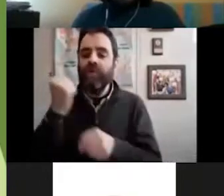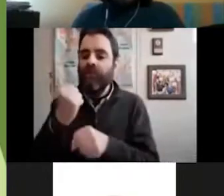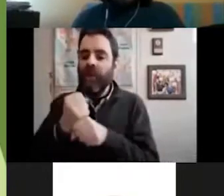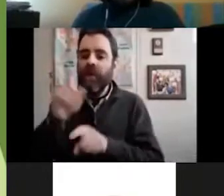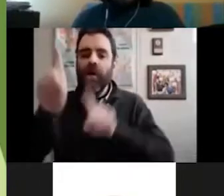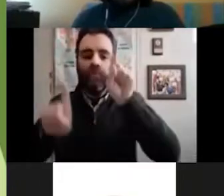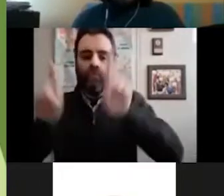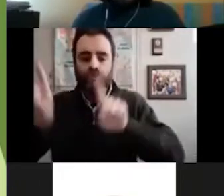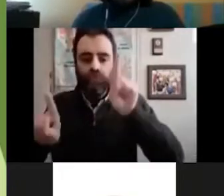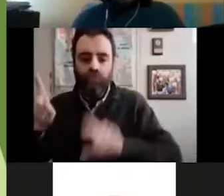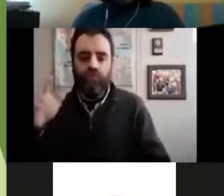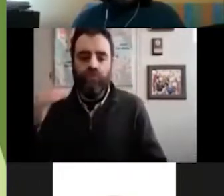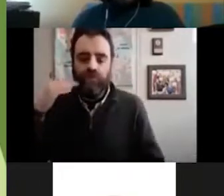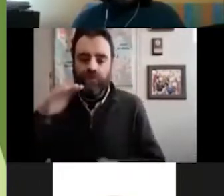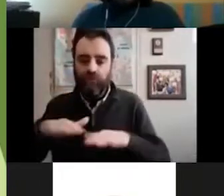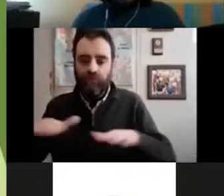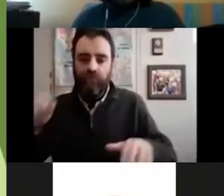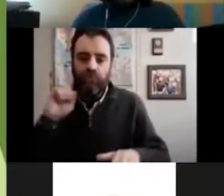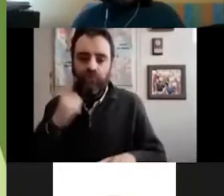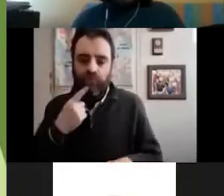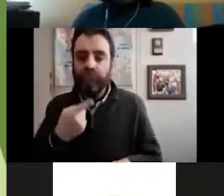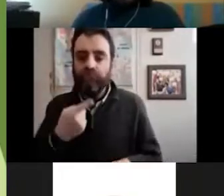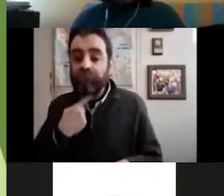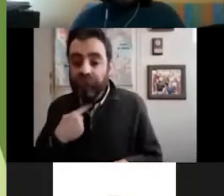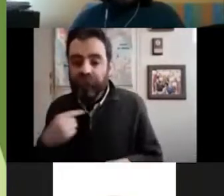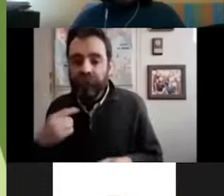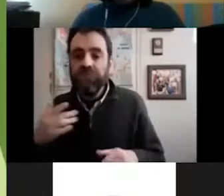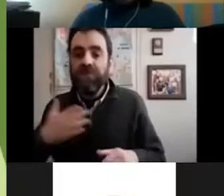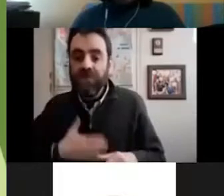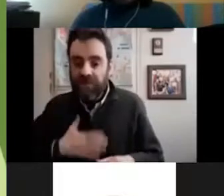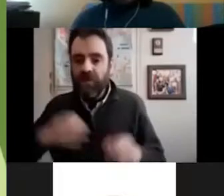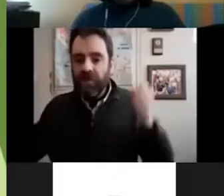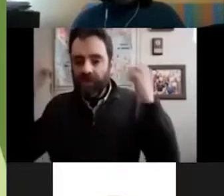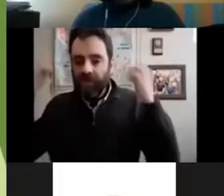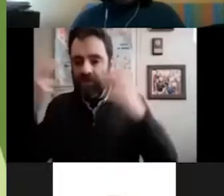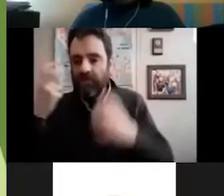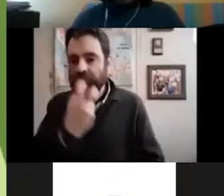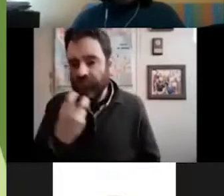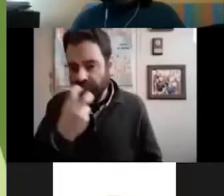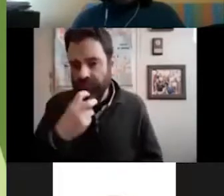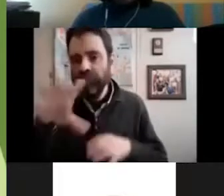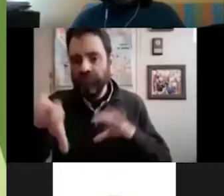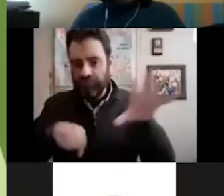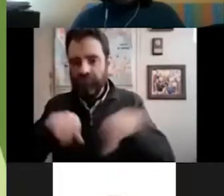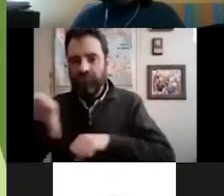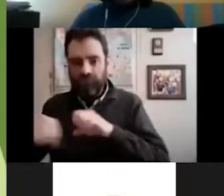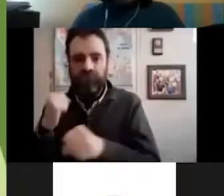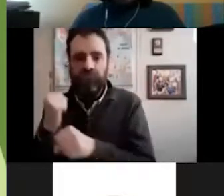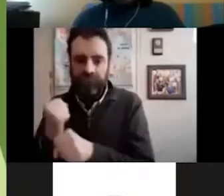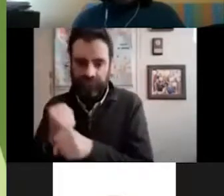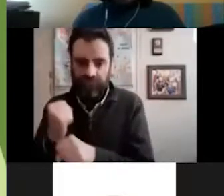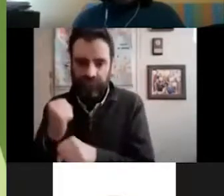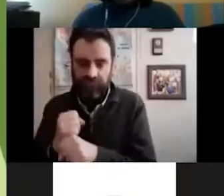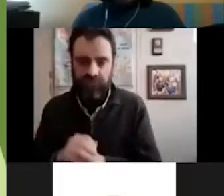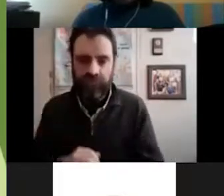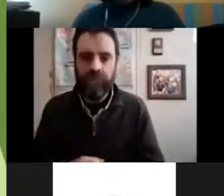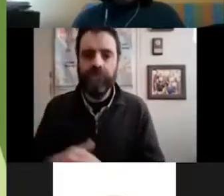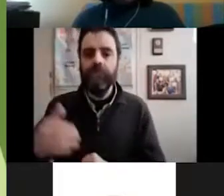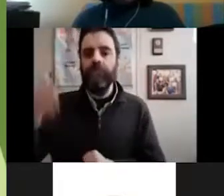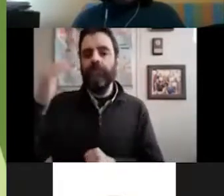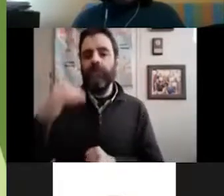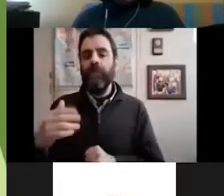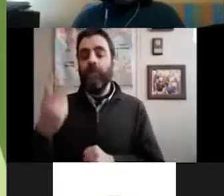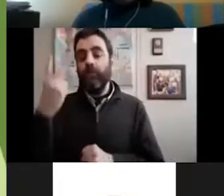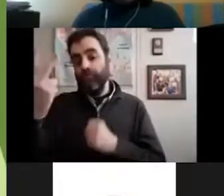Él trabaja con algunos niños sordos. aquellos que les interesa desarrollar